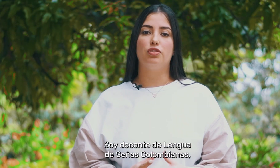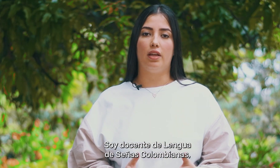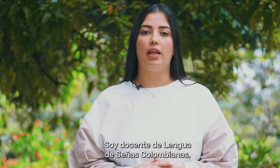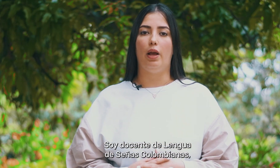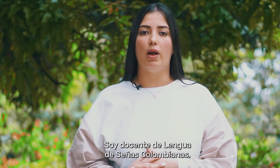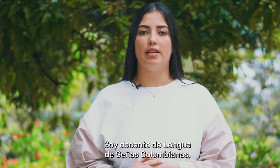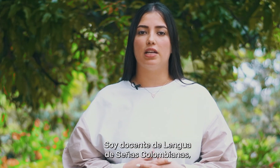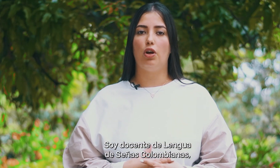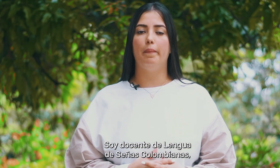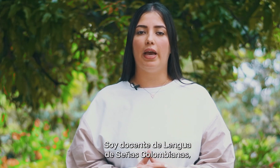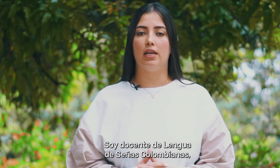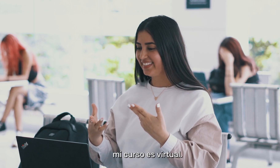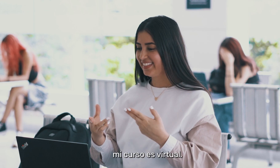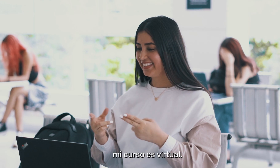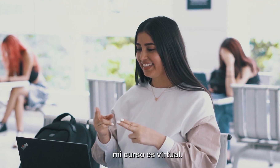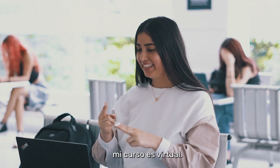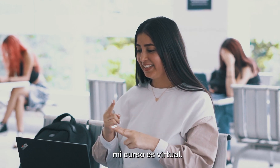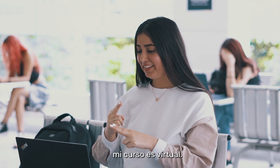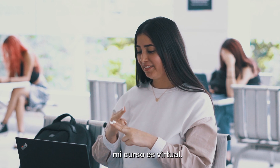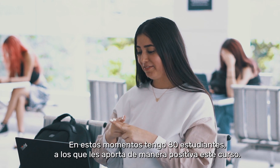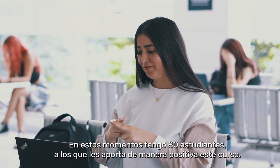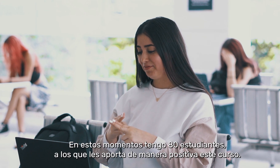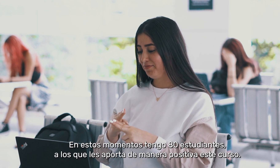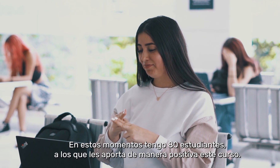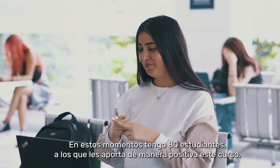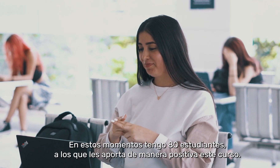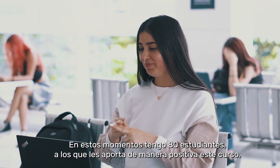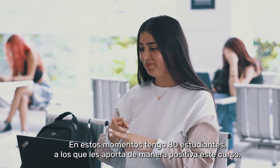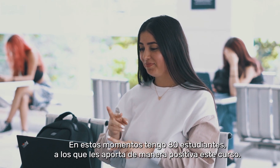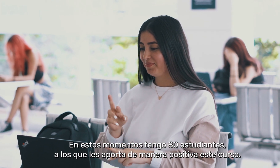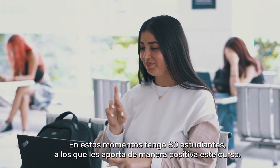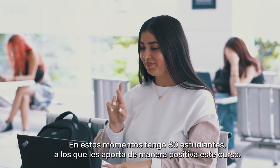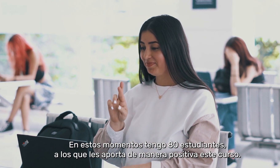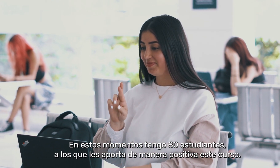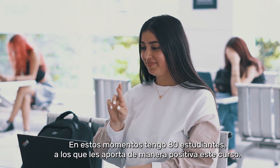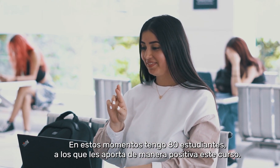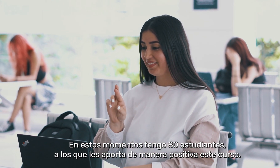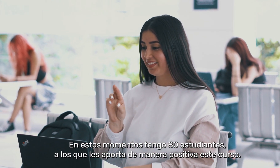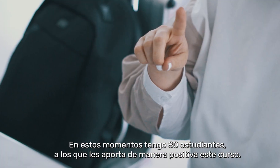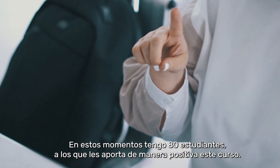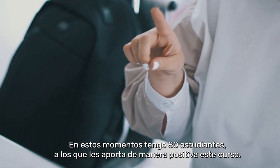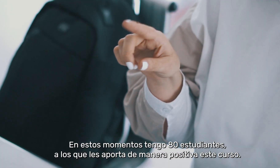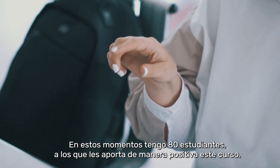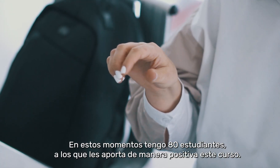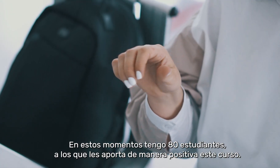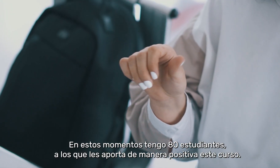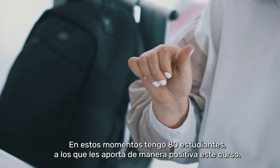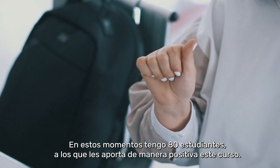docente de lengua de señas colombianas, mi curso es virtual. En estos momentos tengo 80 estudiantes a los cuales les aporta de manera positiva